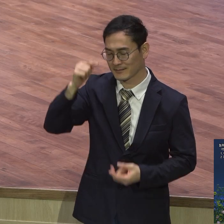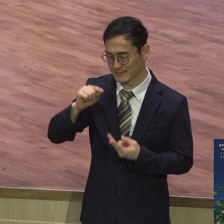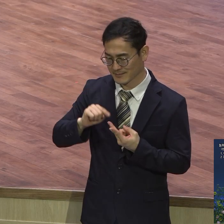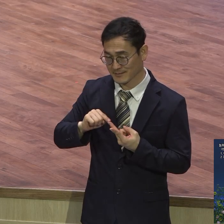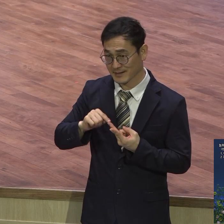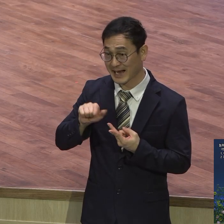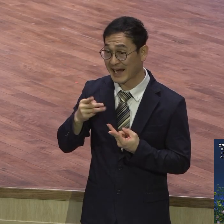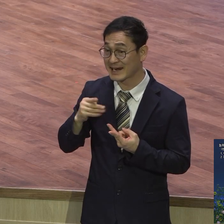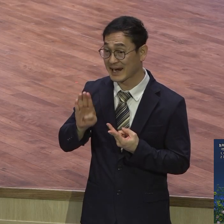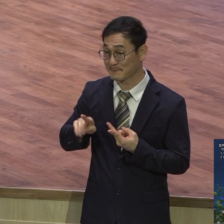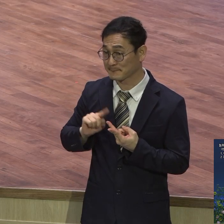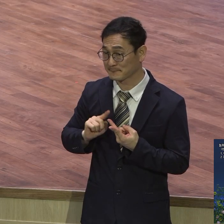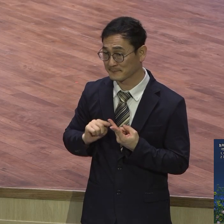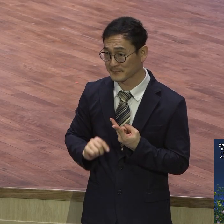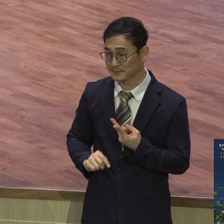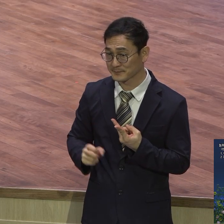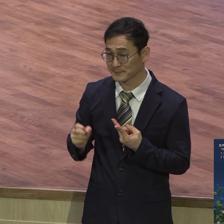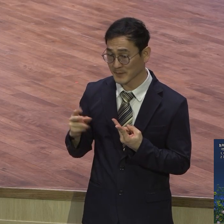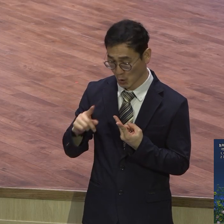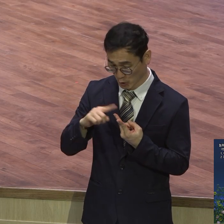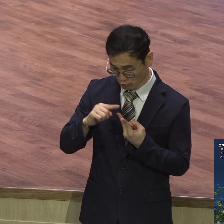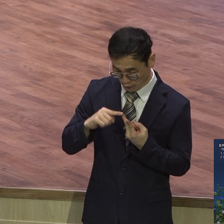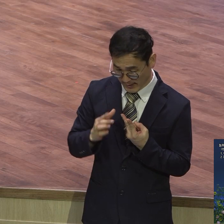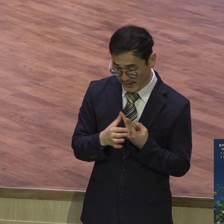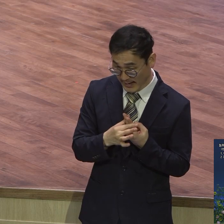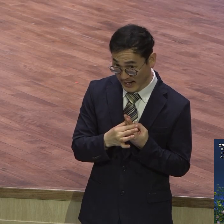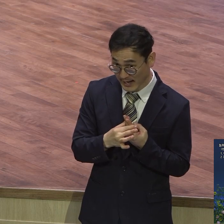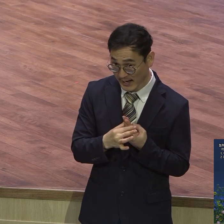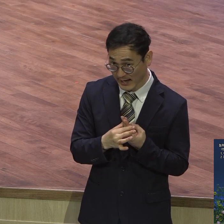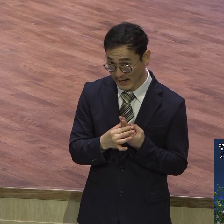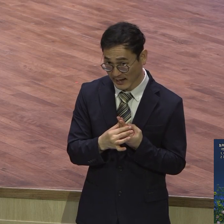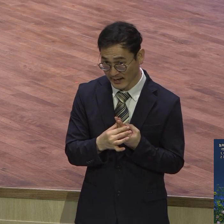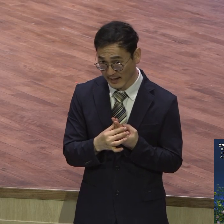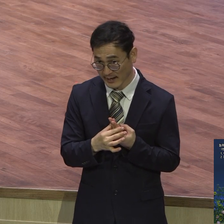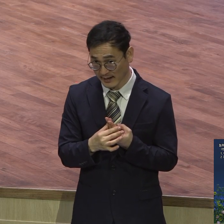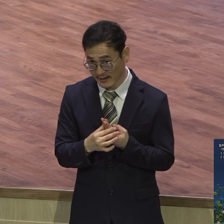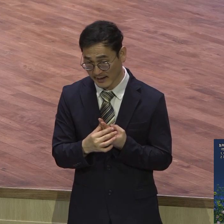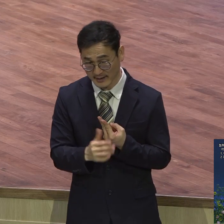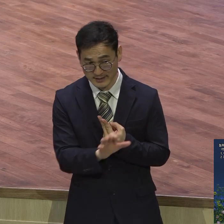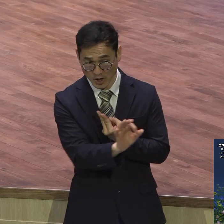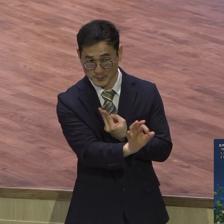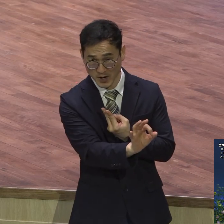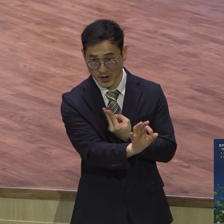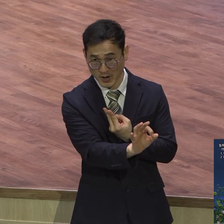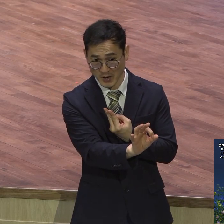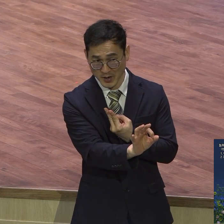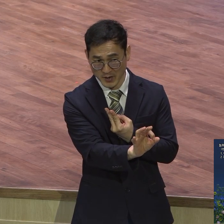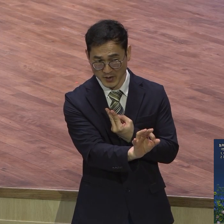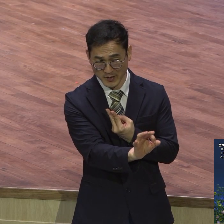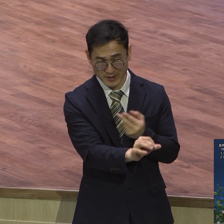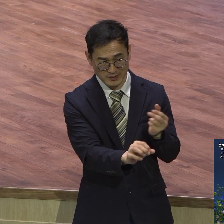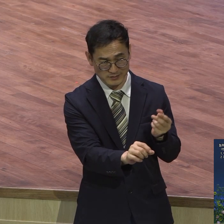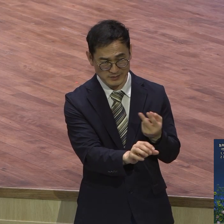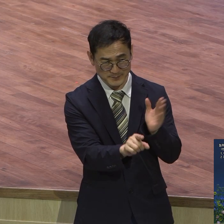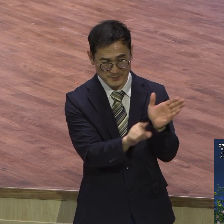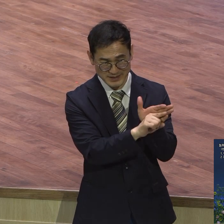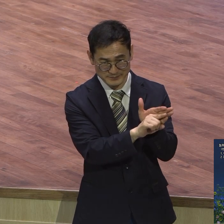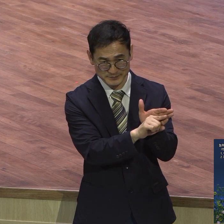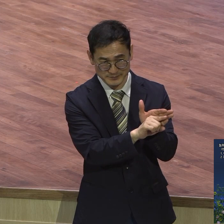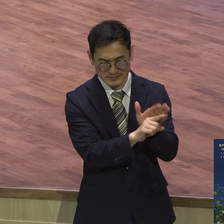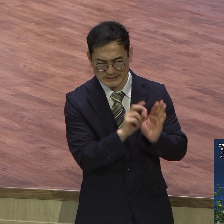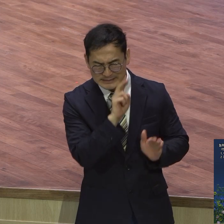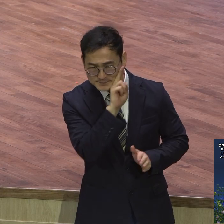갈레비는 또 요소와 함께 다른 10명의 정당군들이 불신앙에 보고를 해서 전 이스라엘 백성들이